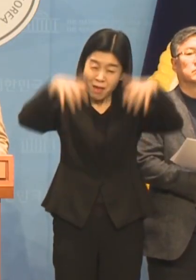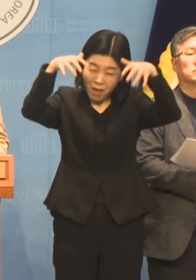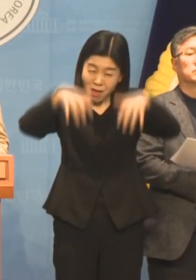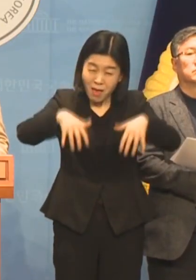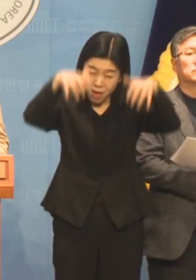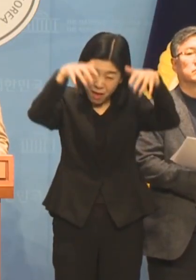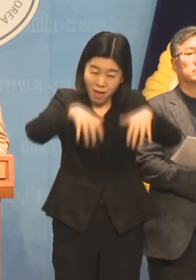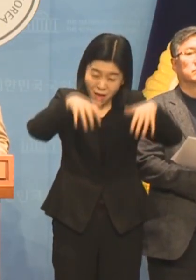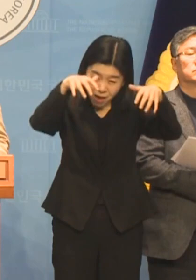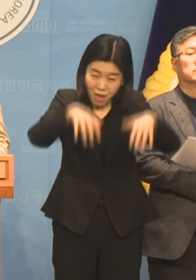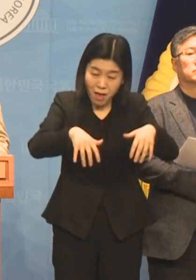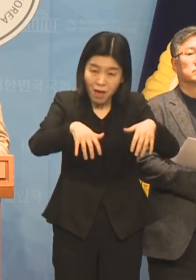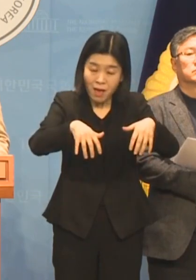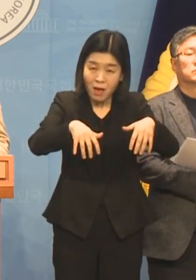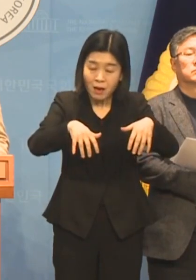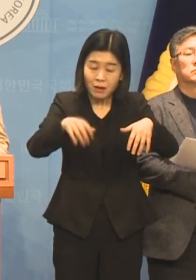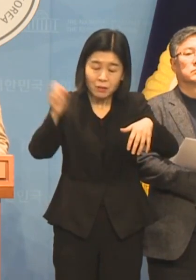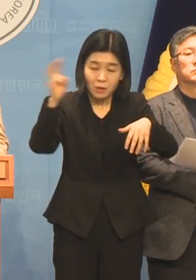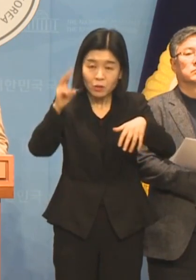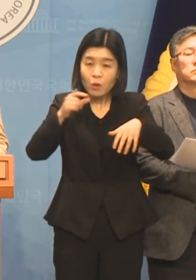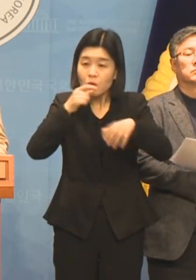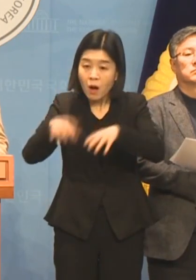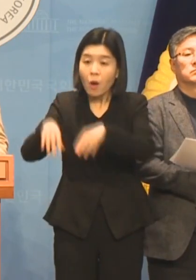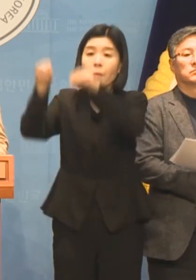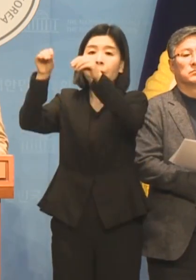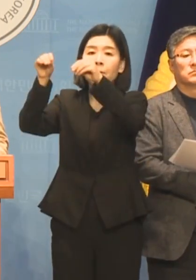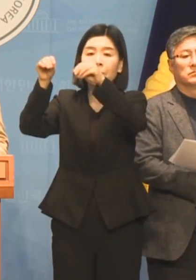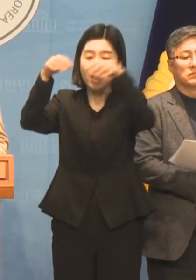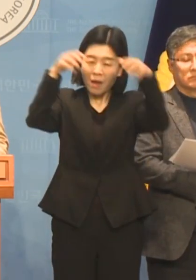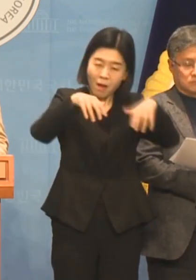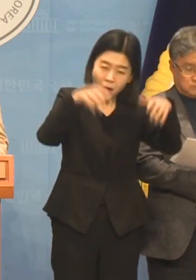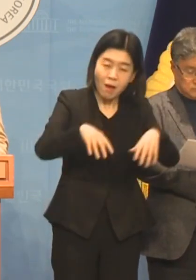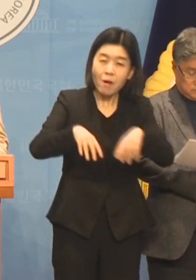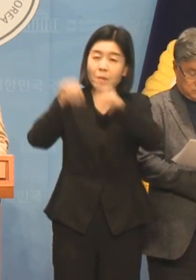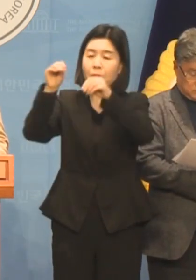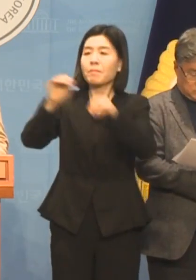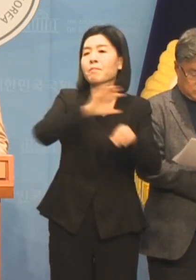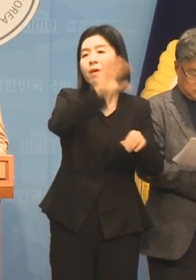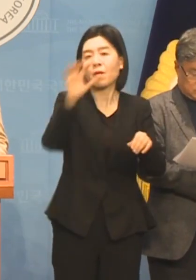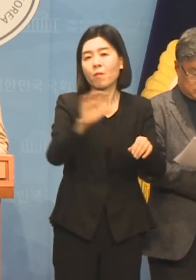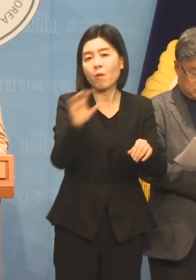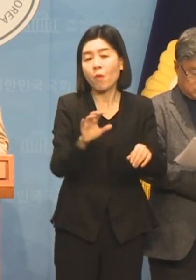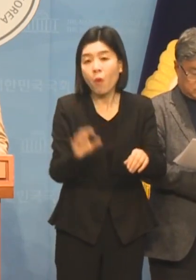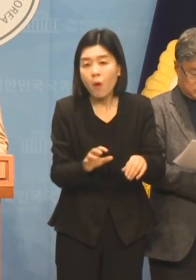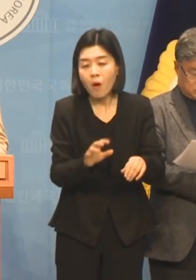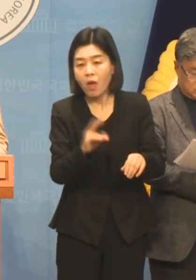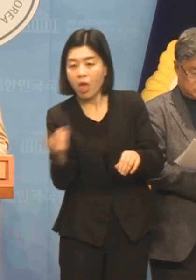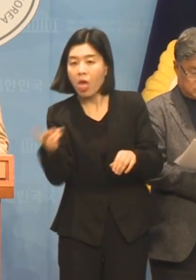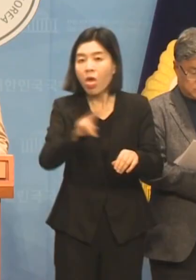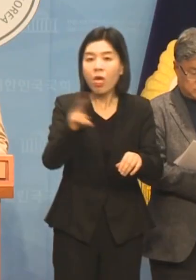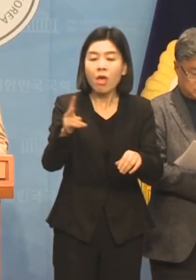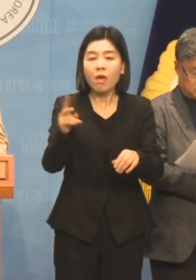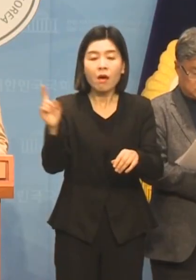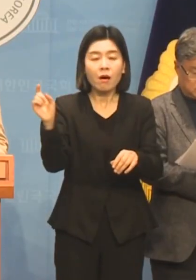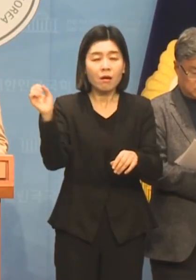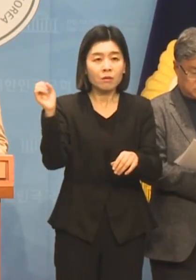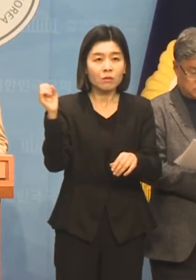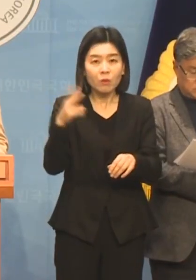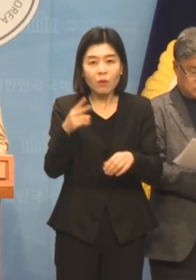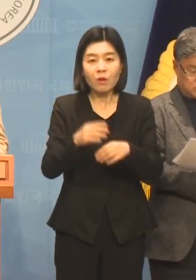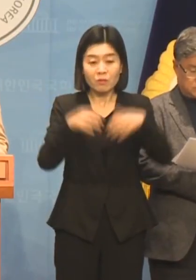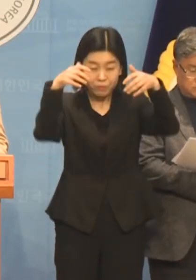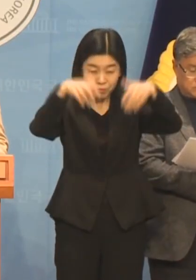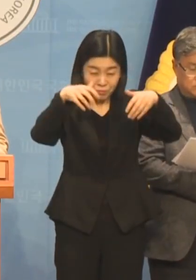가뭄이 반복되는 형태로 이어질 가능성이 높고, 그렇게 됐을 때 집중호우가 와서 이제 초목이 무성해지고